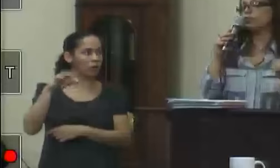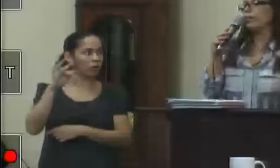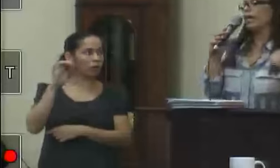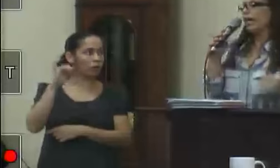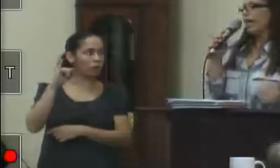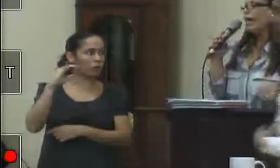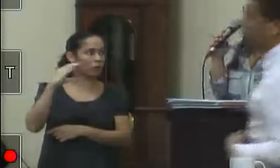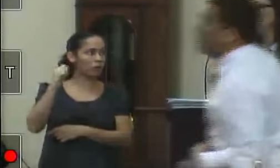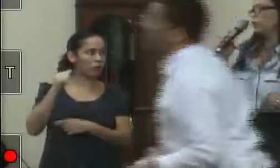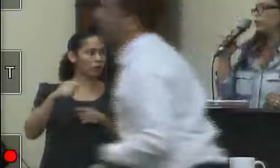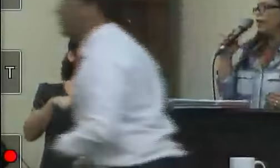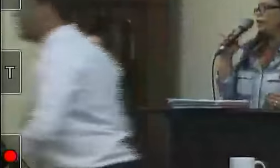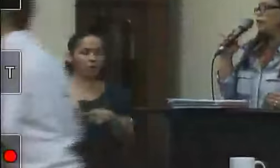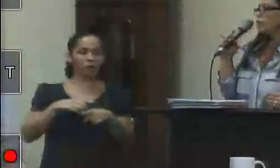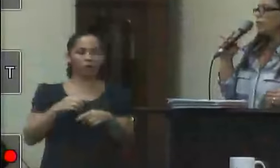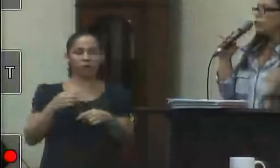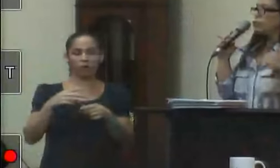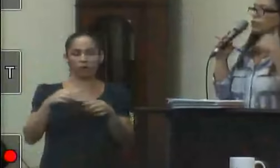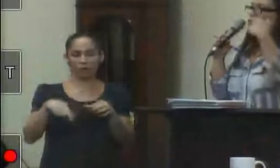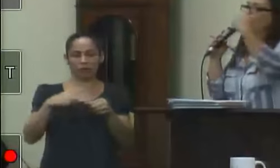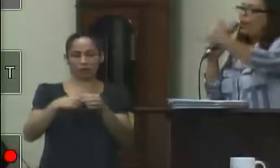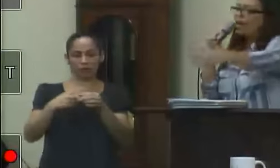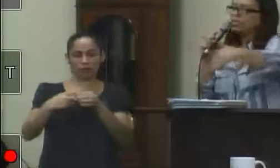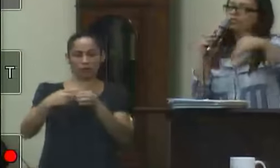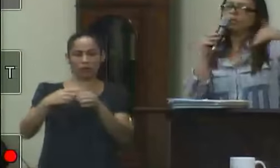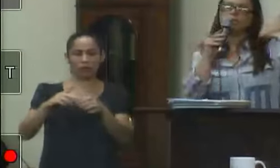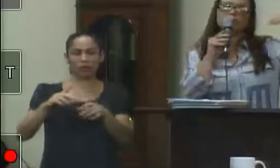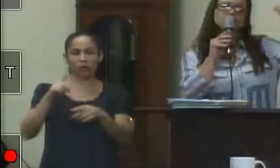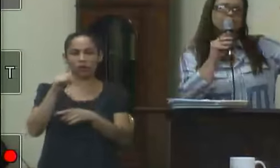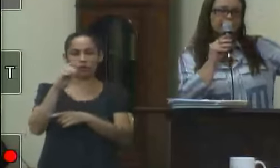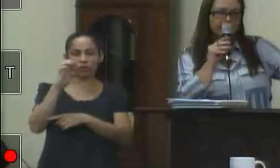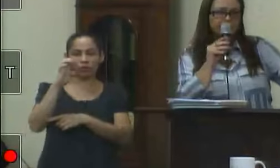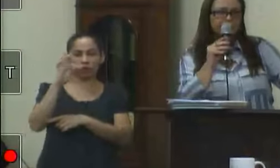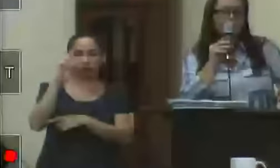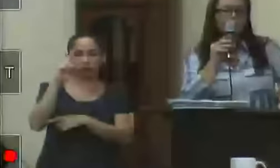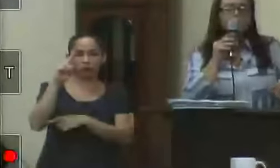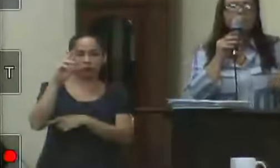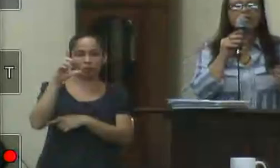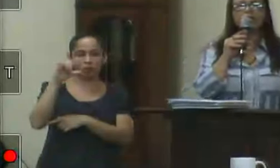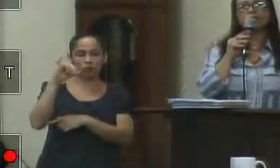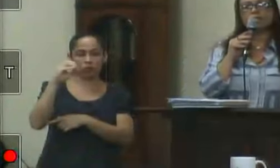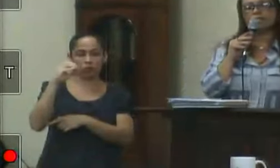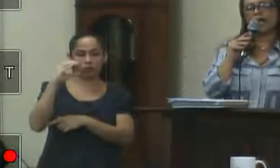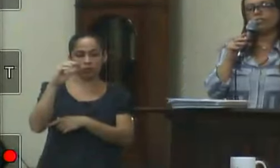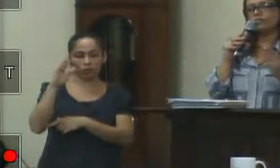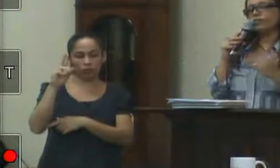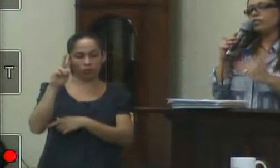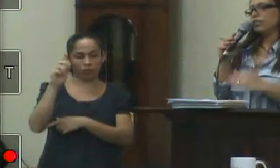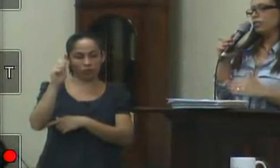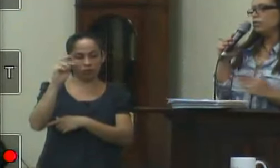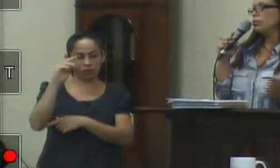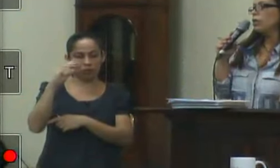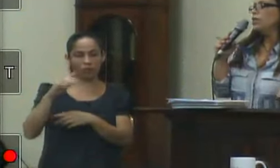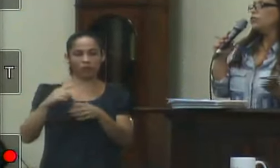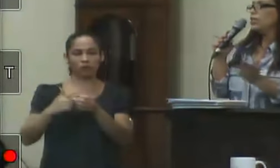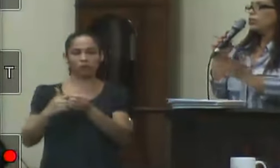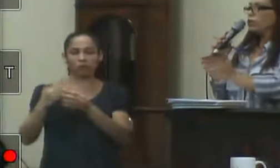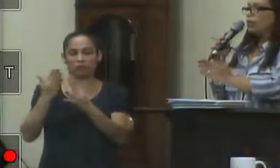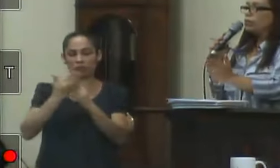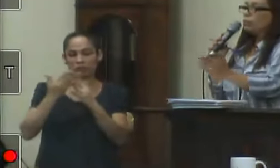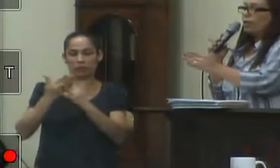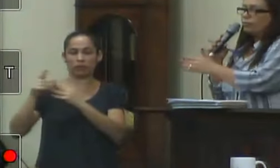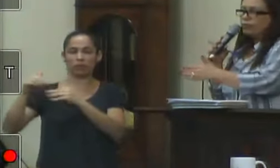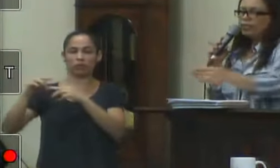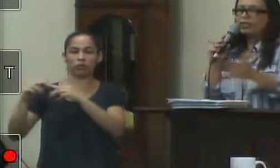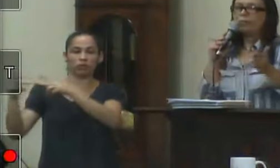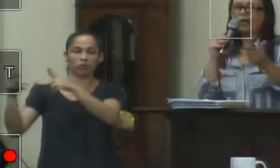onde sobrecarrega muito a área do centro, como Getúlio Vargas fica para Jardim Valença. E nós vamos redividir isso,